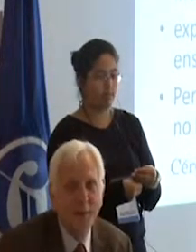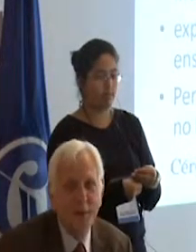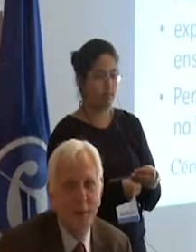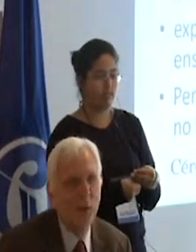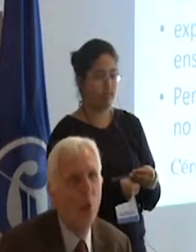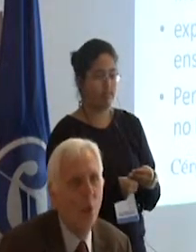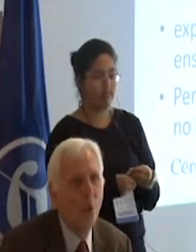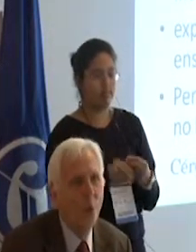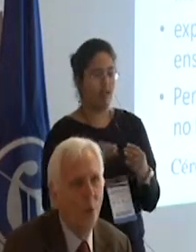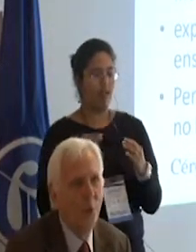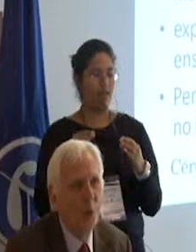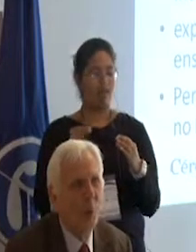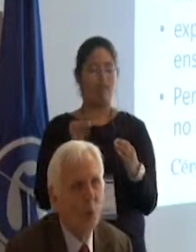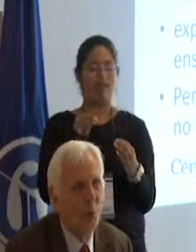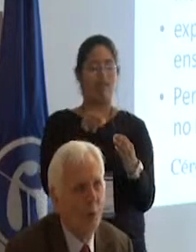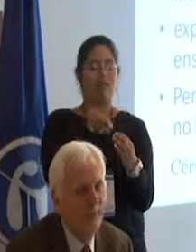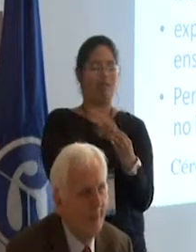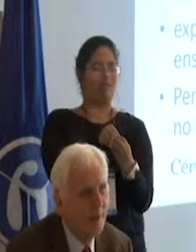tienen que adaptarse